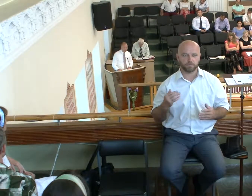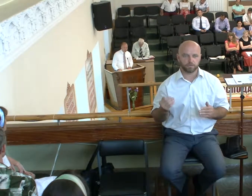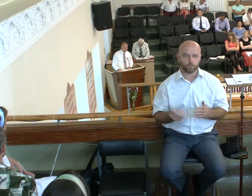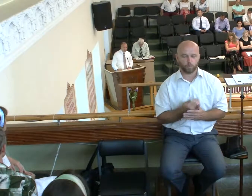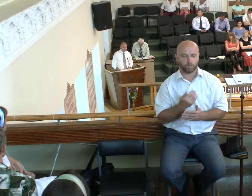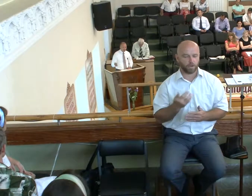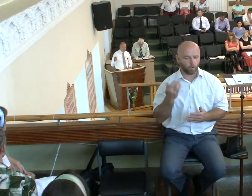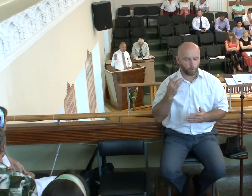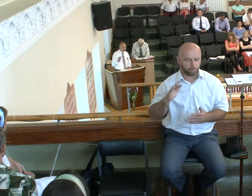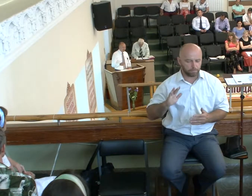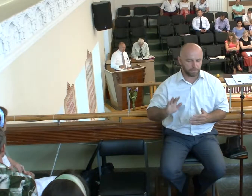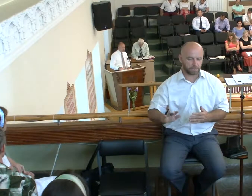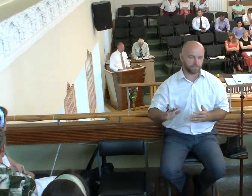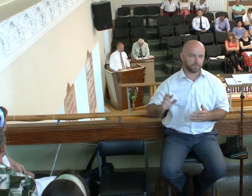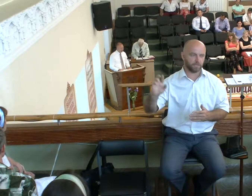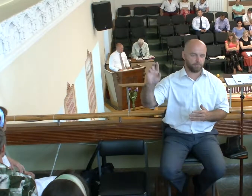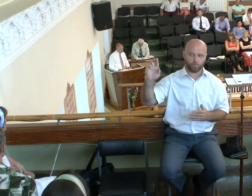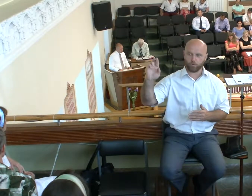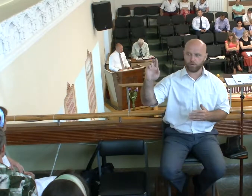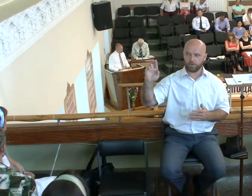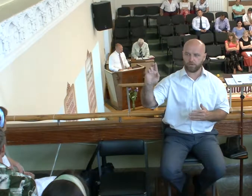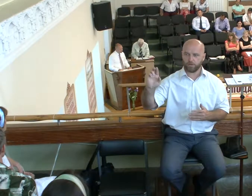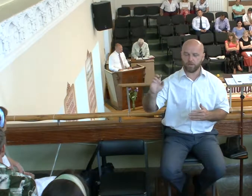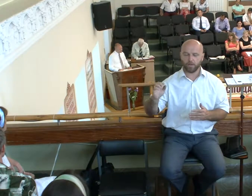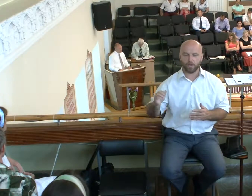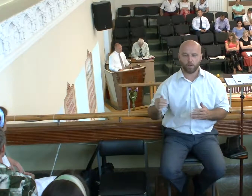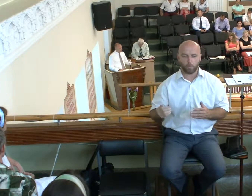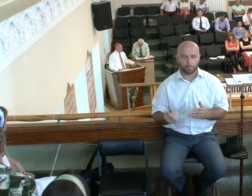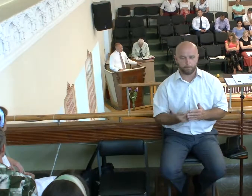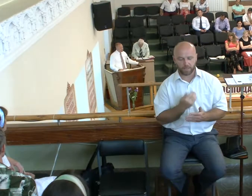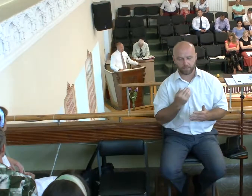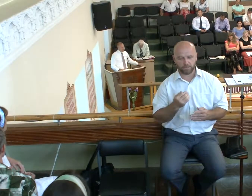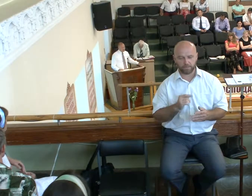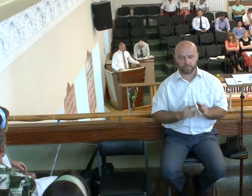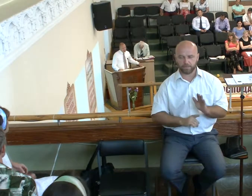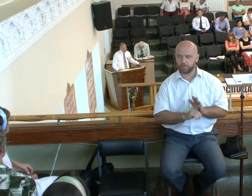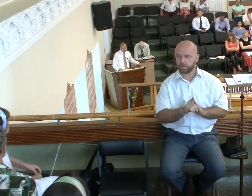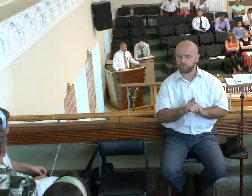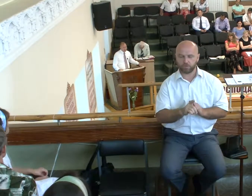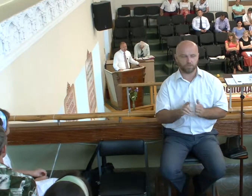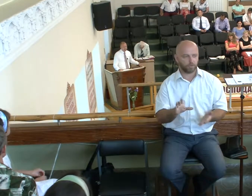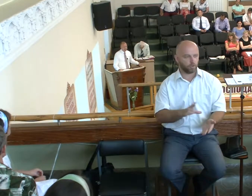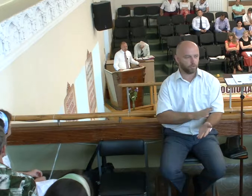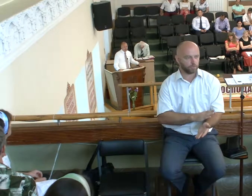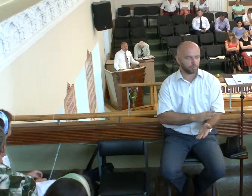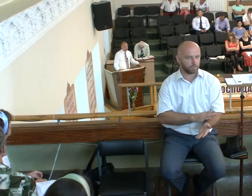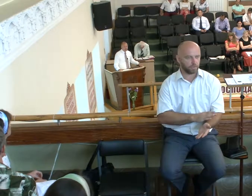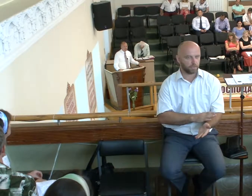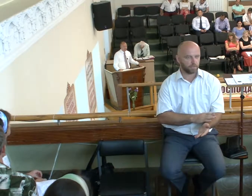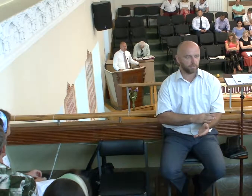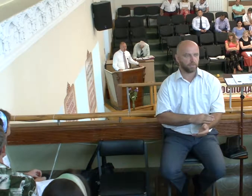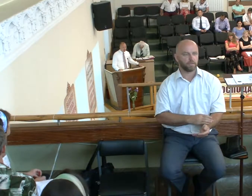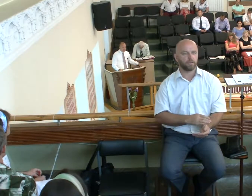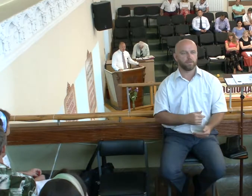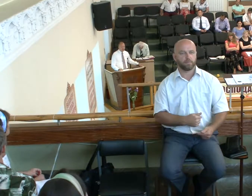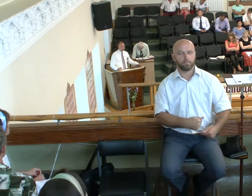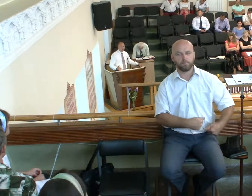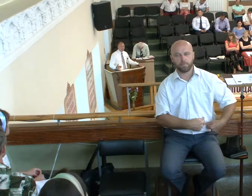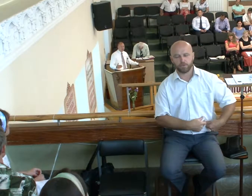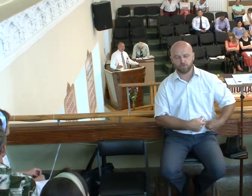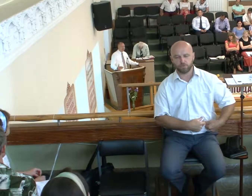к наркотикам, он опять вернулся к безбожной жизни, цирроз печени, больница,